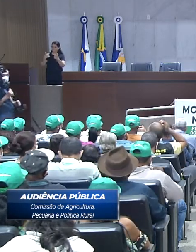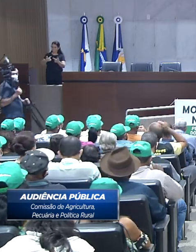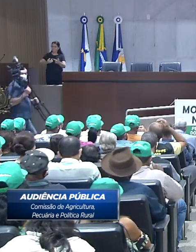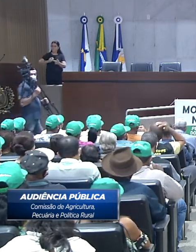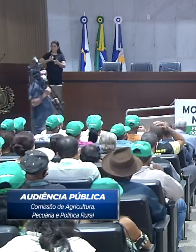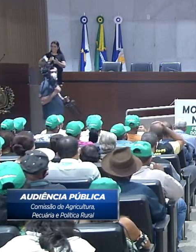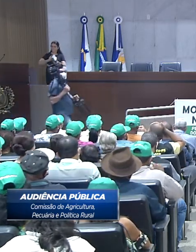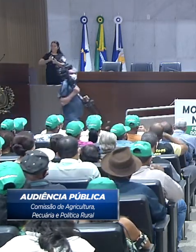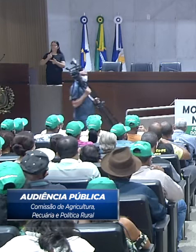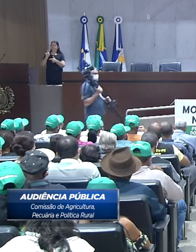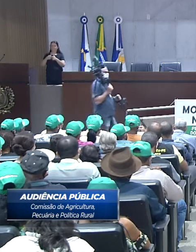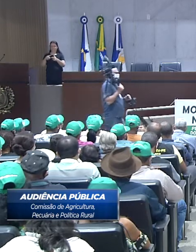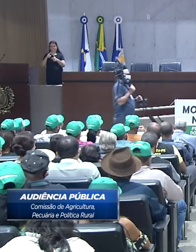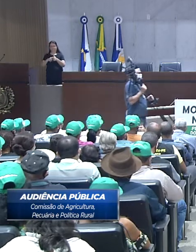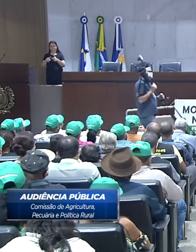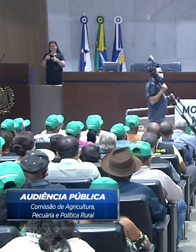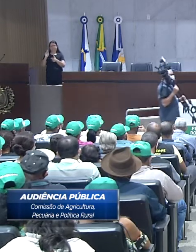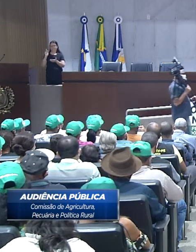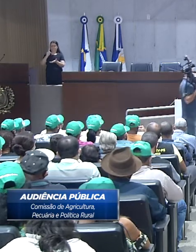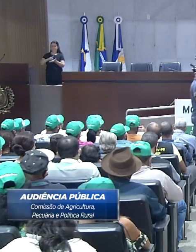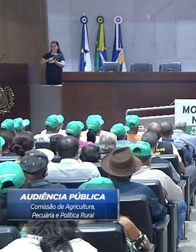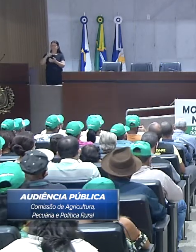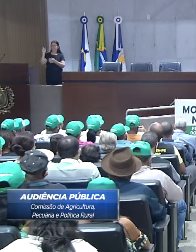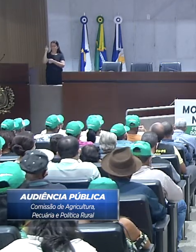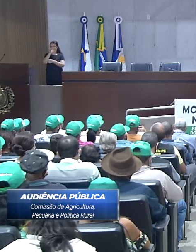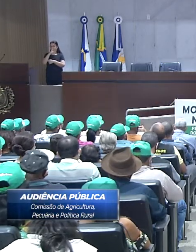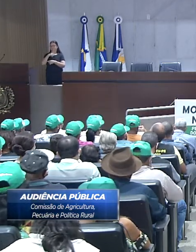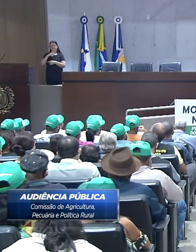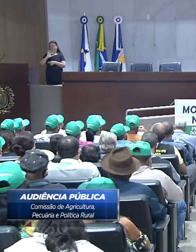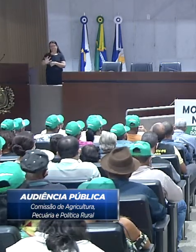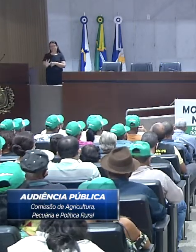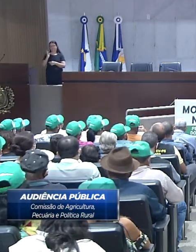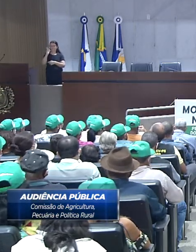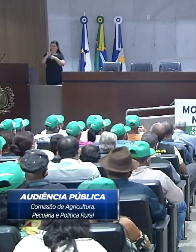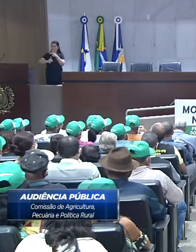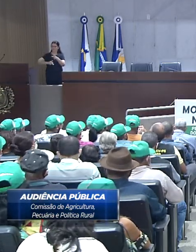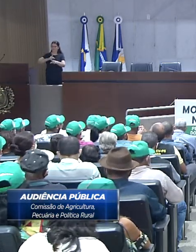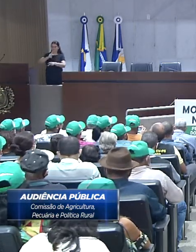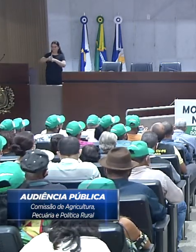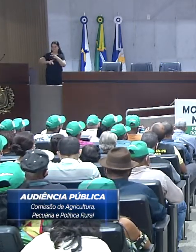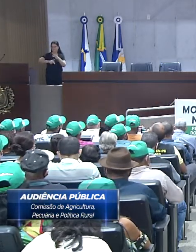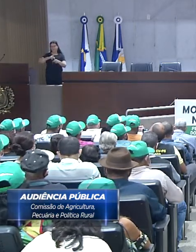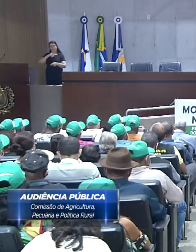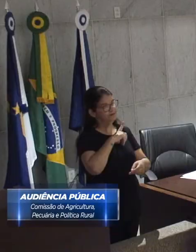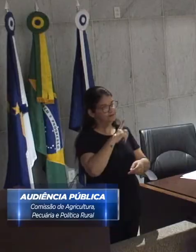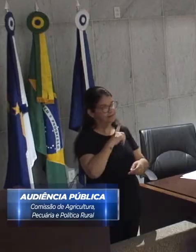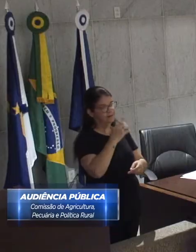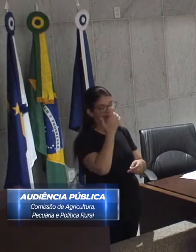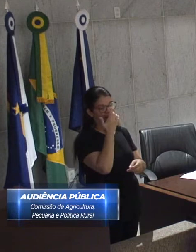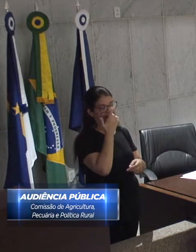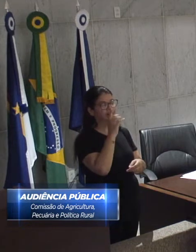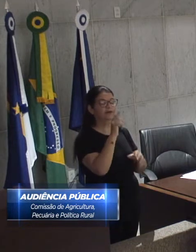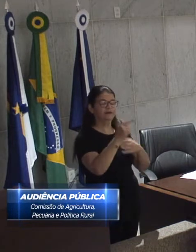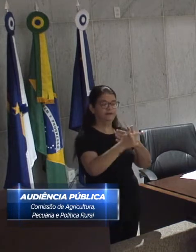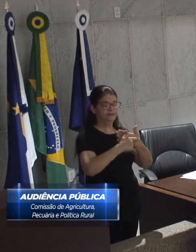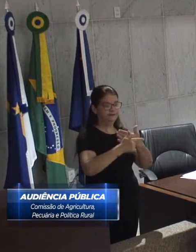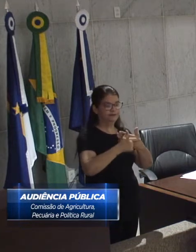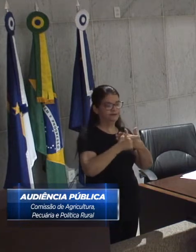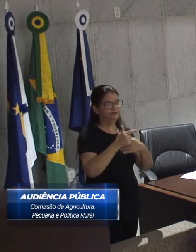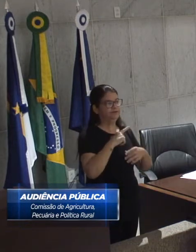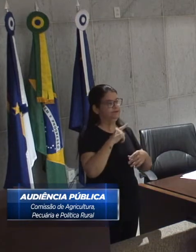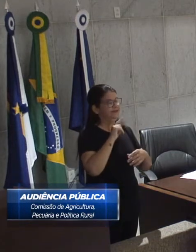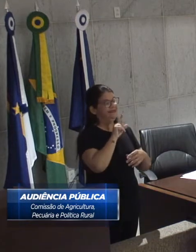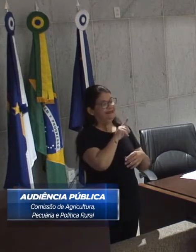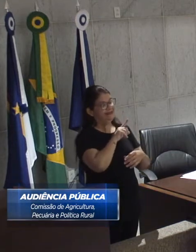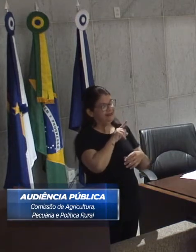vivenciam na pele as dificuldades que passa o nosso povo e que tem esse papel de lá